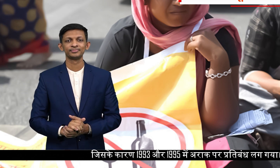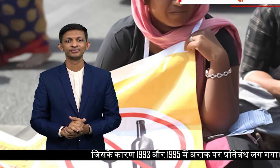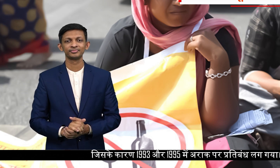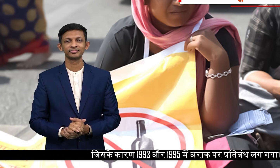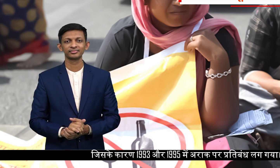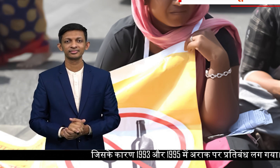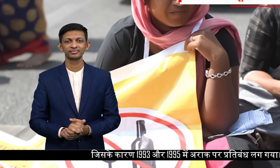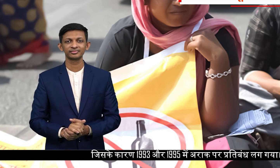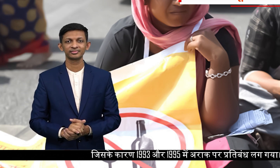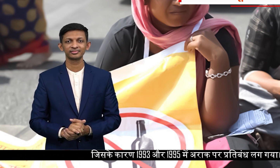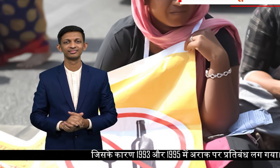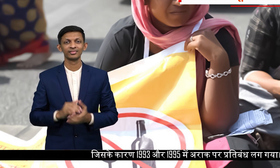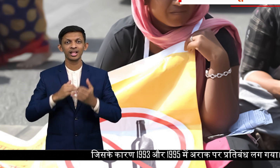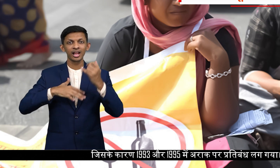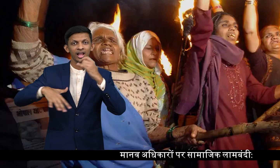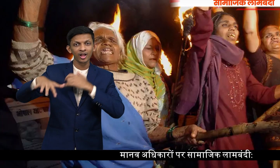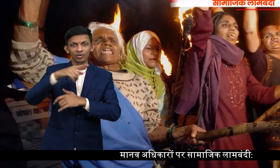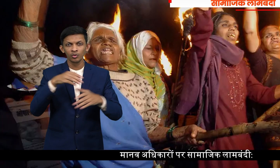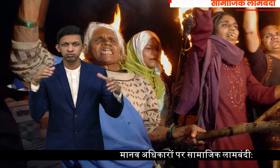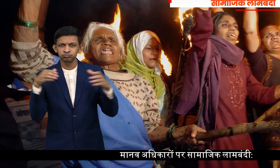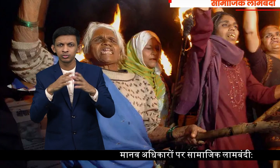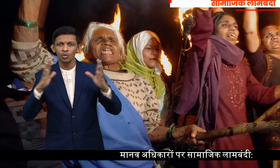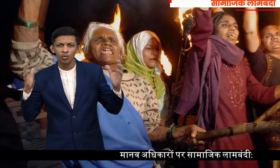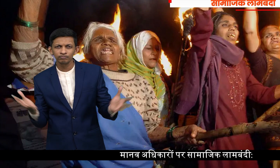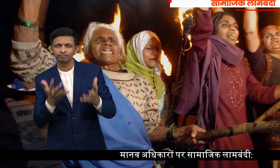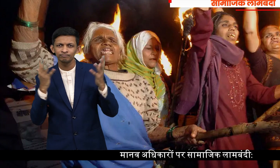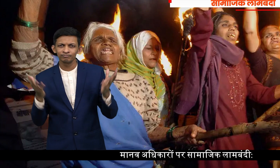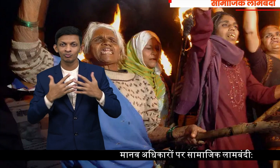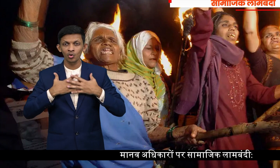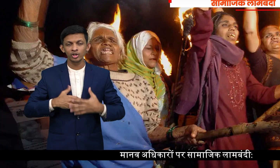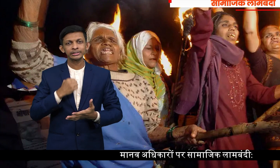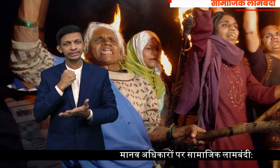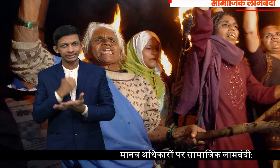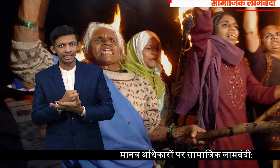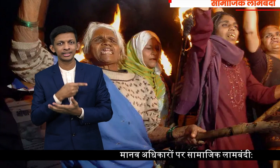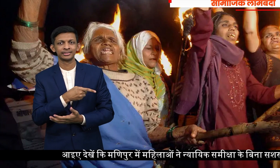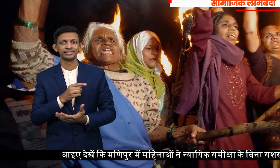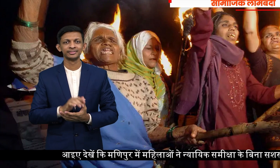इराक पर प्रतिबंध लग गया। मानव अधिकारों पर सामाजिक